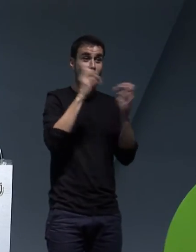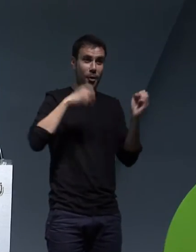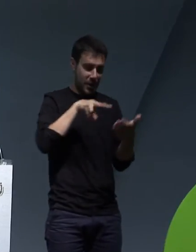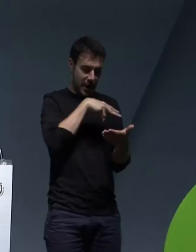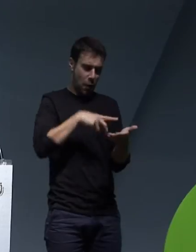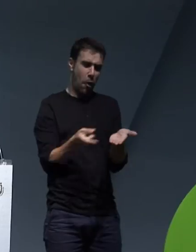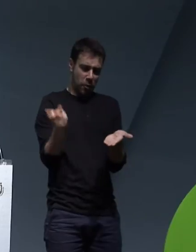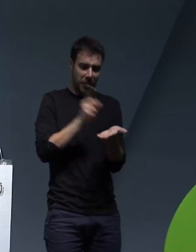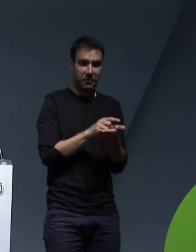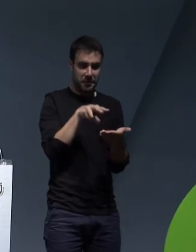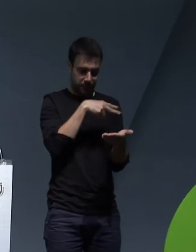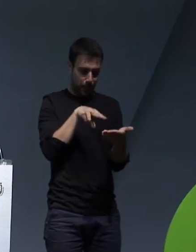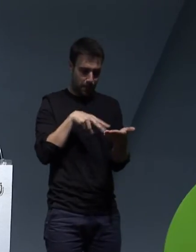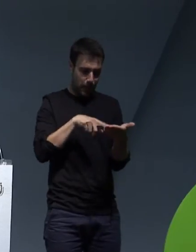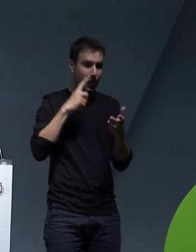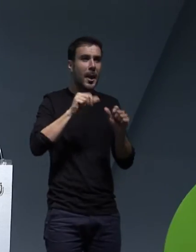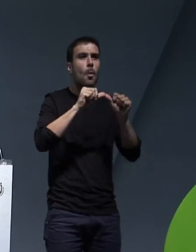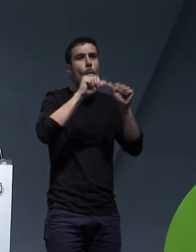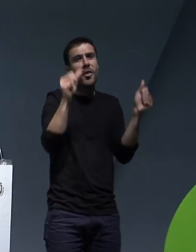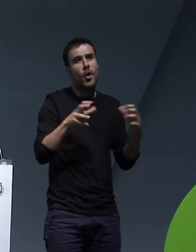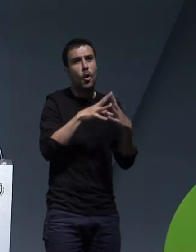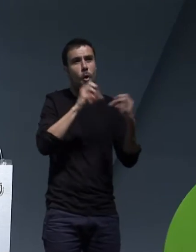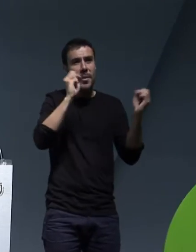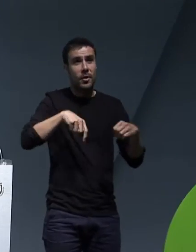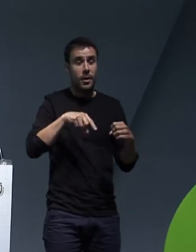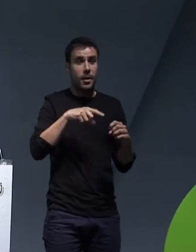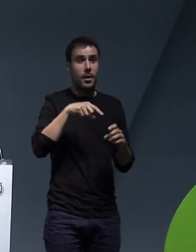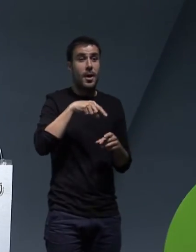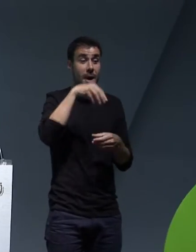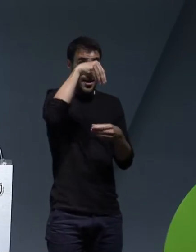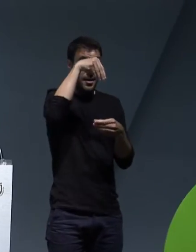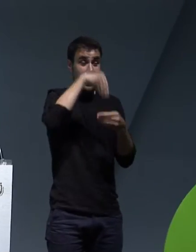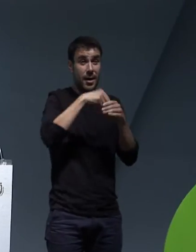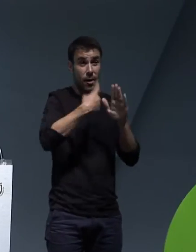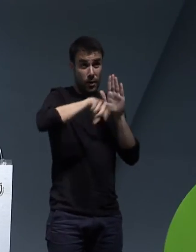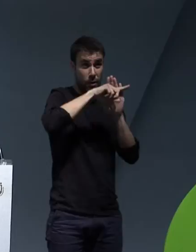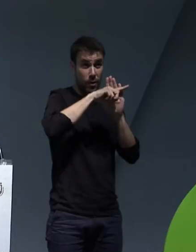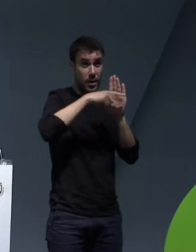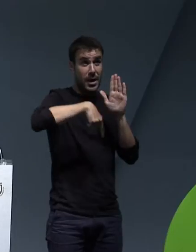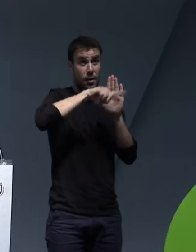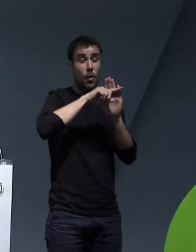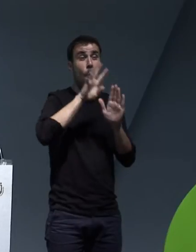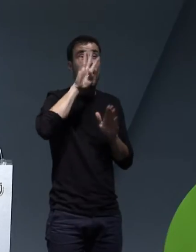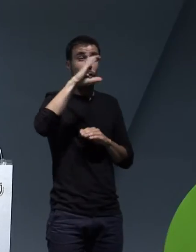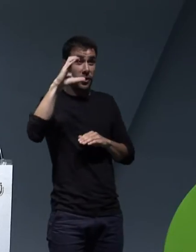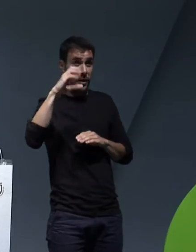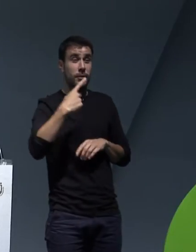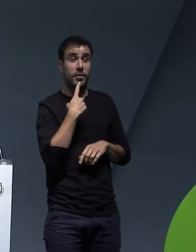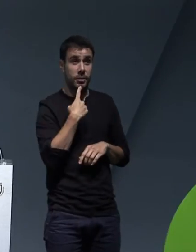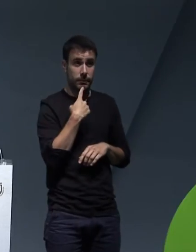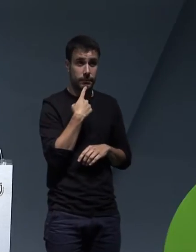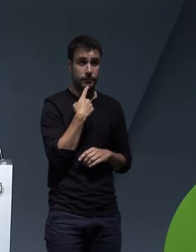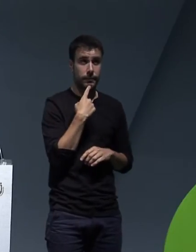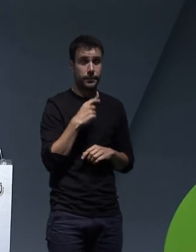un modelo de convenio se recoge en una de sus estipulaciones, en la estipulación 4C,